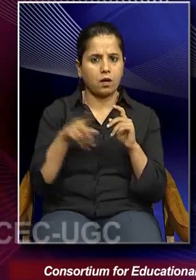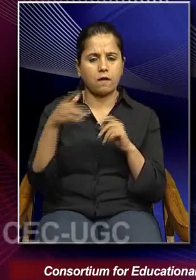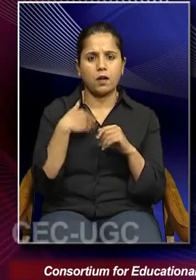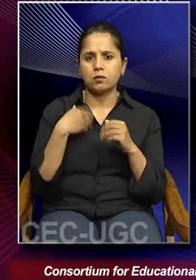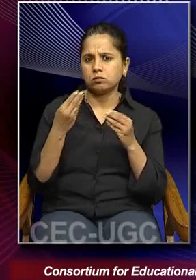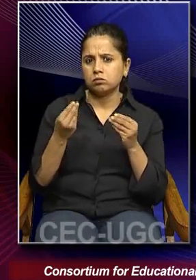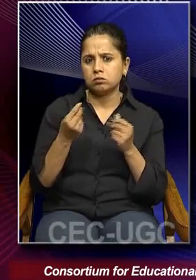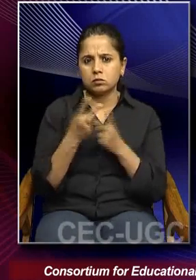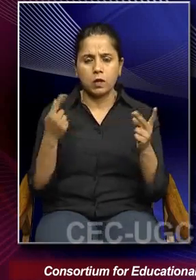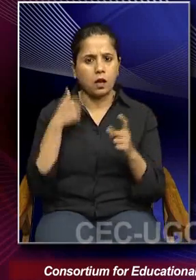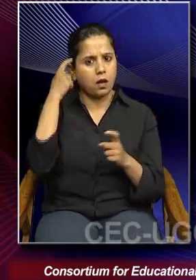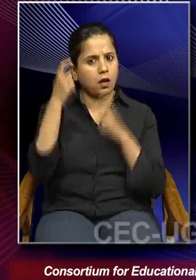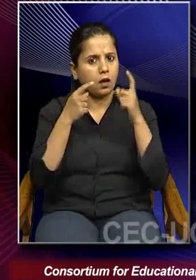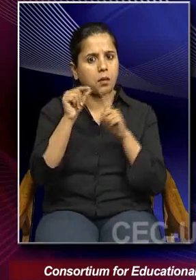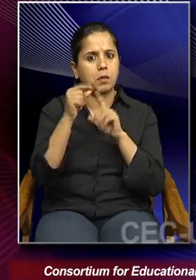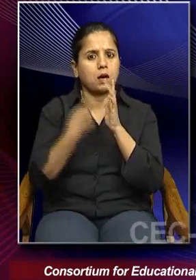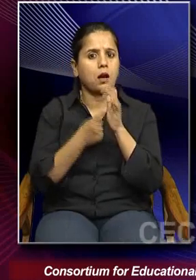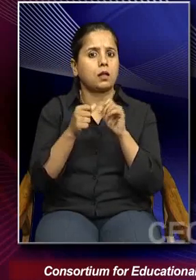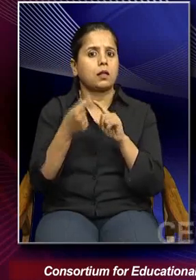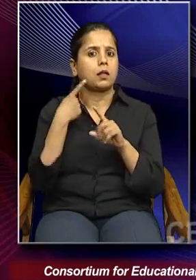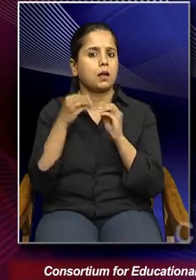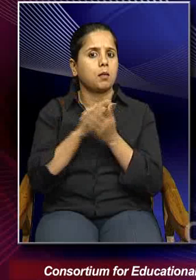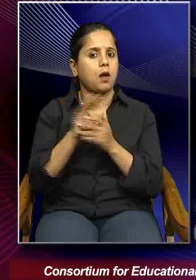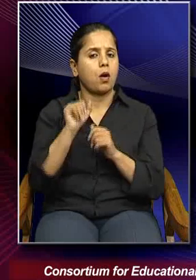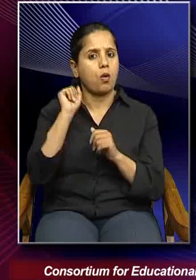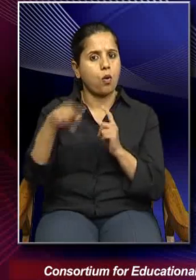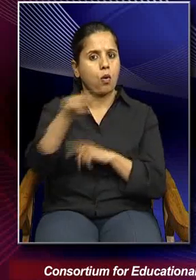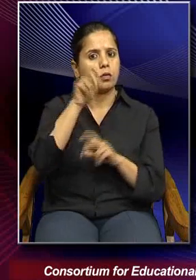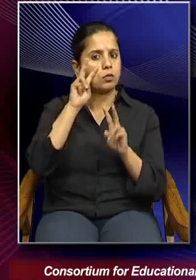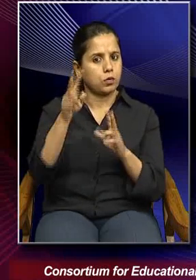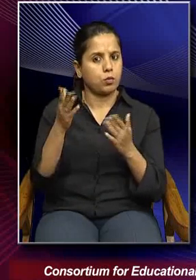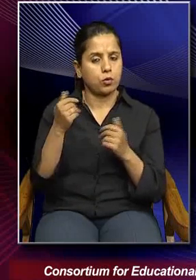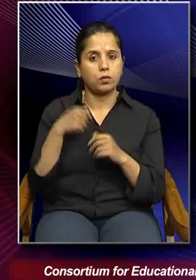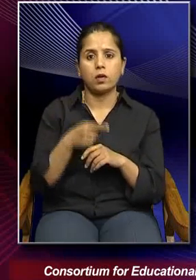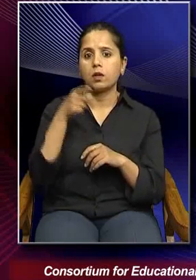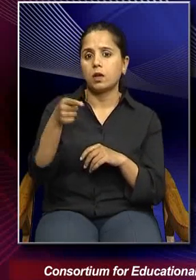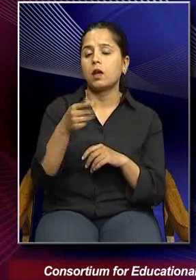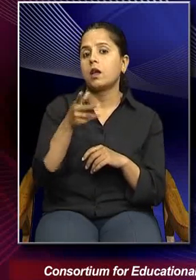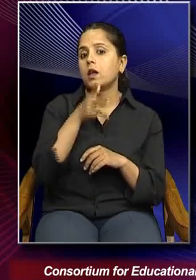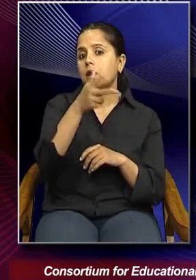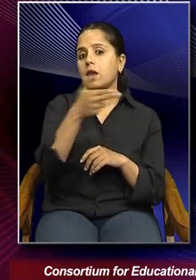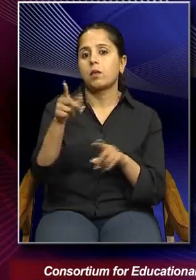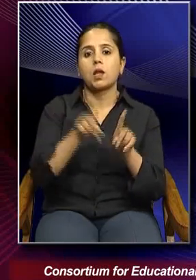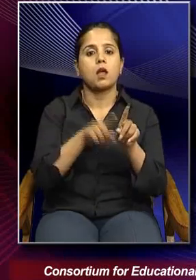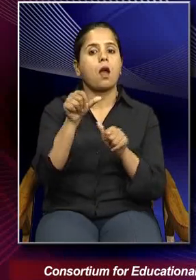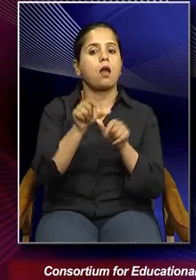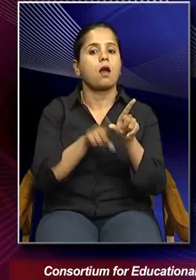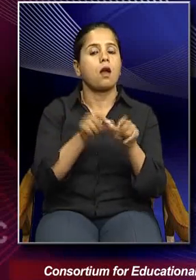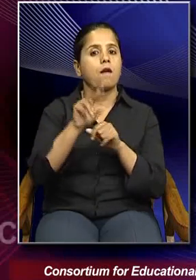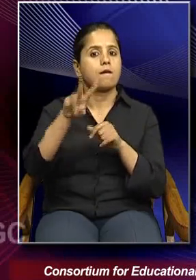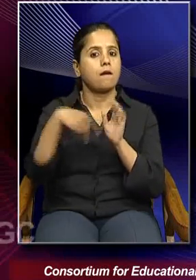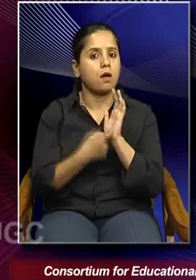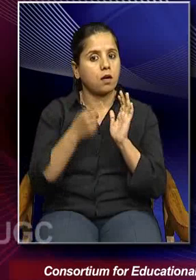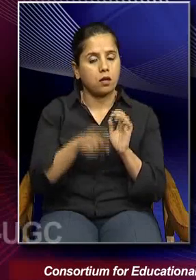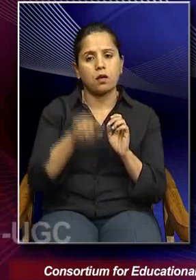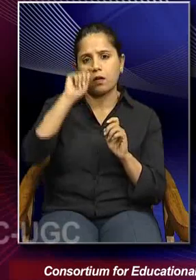प्रतिभा के दर्शन हम कर सकते हैं आगे को यायावर भी कहा जाता है उन्होंने देश